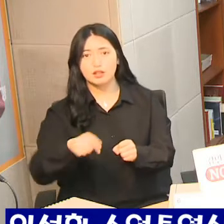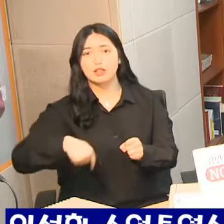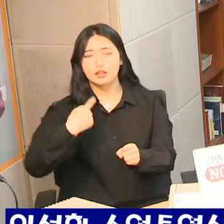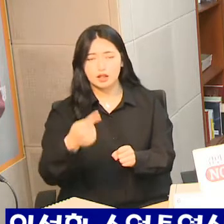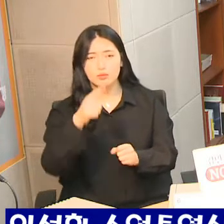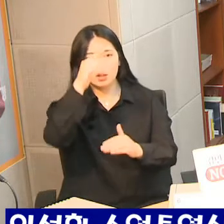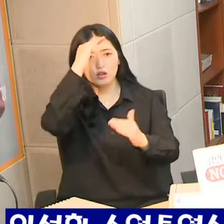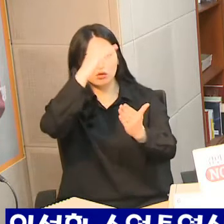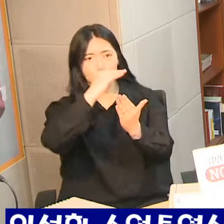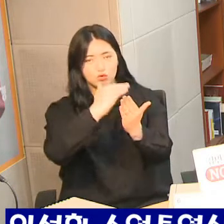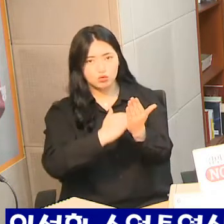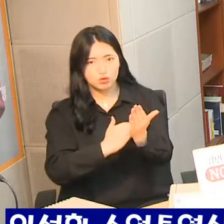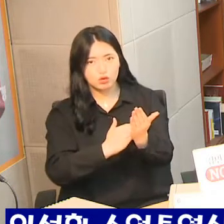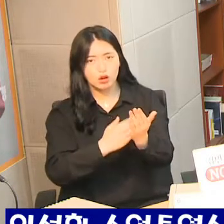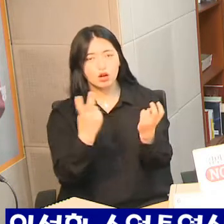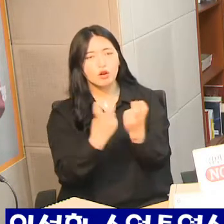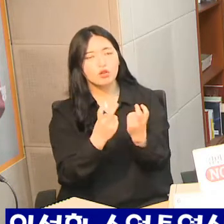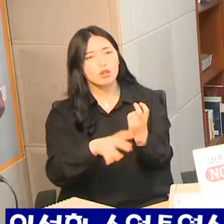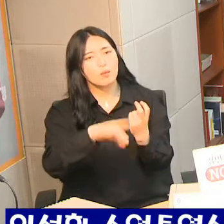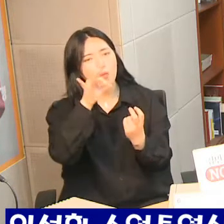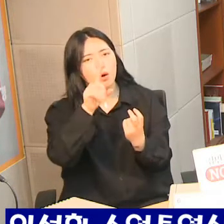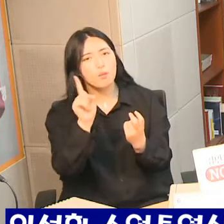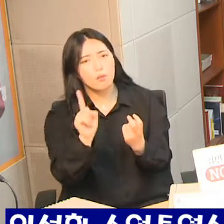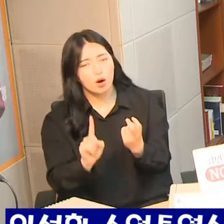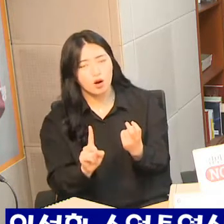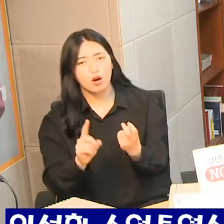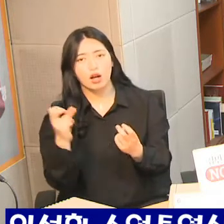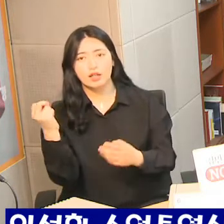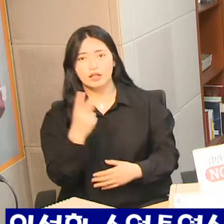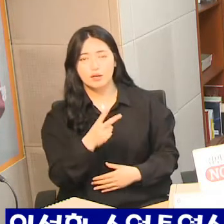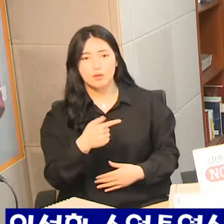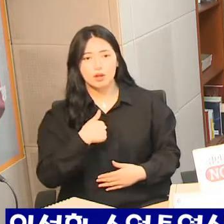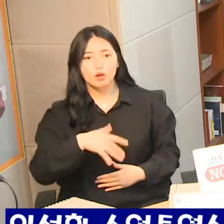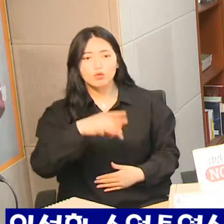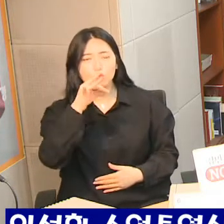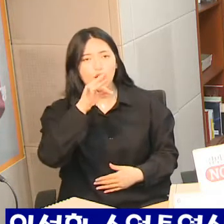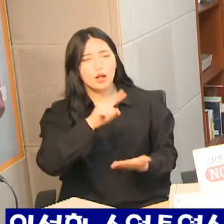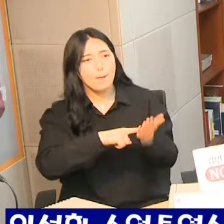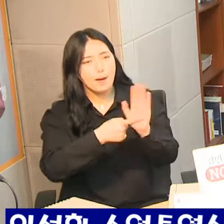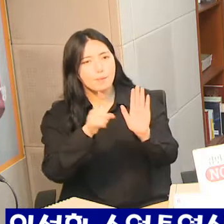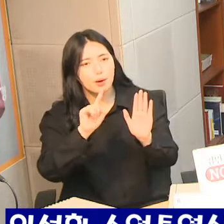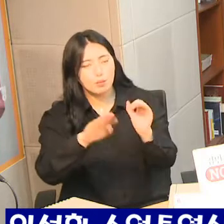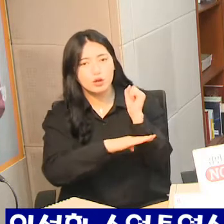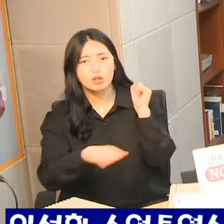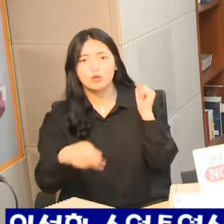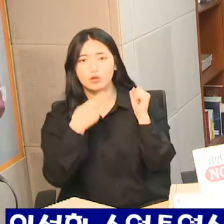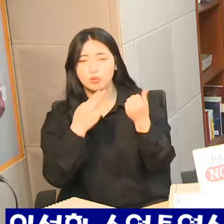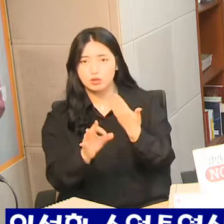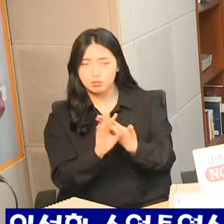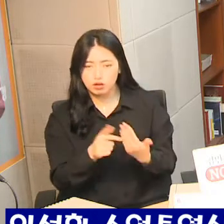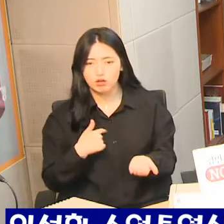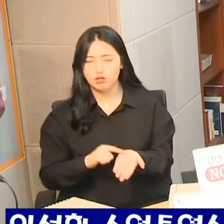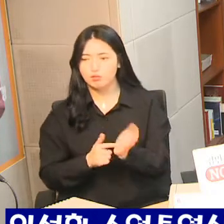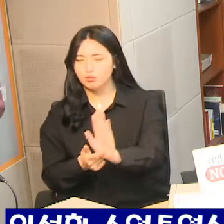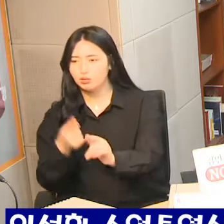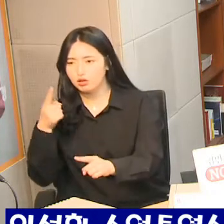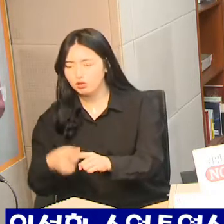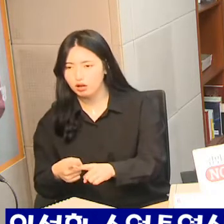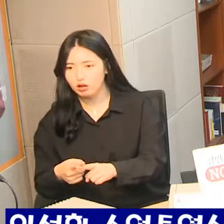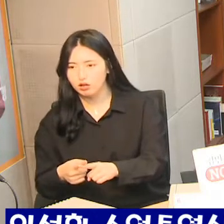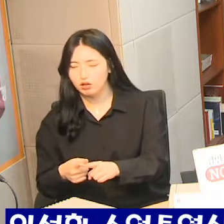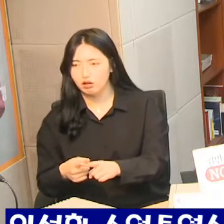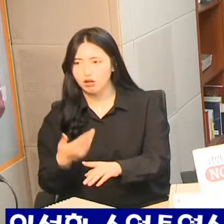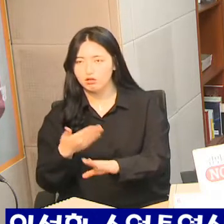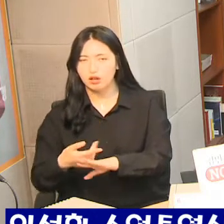어떤 순서가 될 것인지 아, 어떻게 또 이 내가 우선순위에 대한 기준이 없으면 발표를 하다가